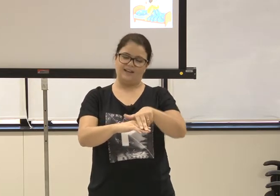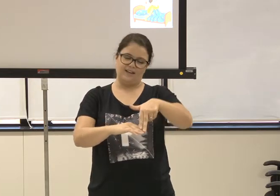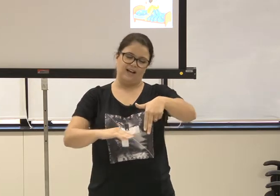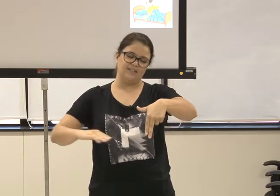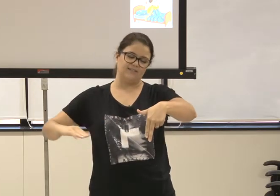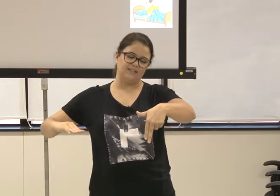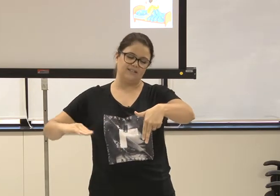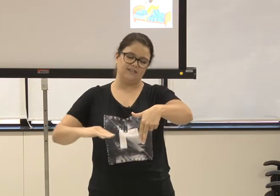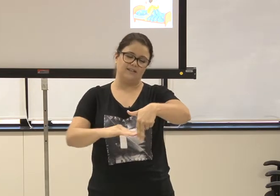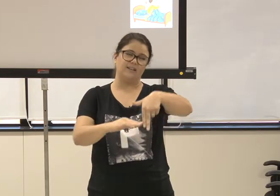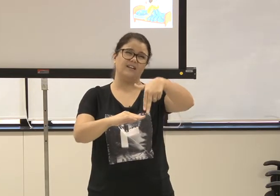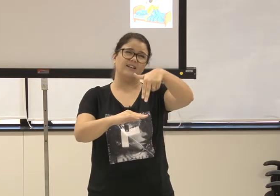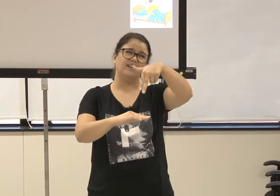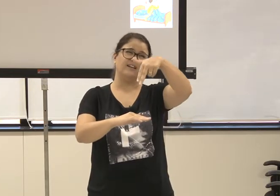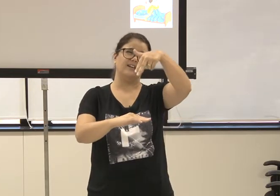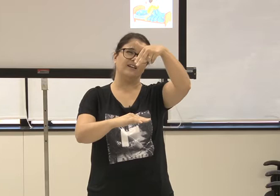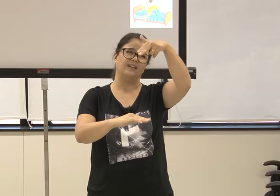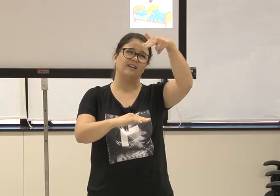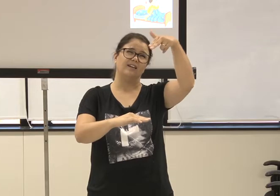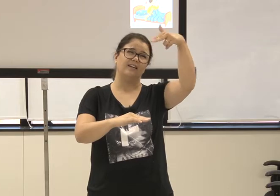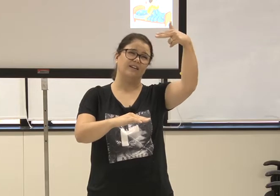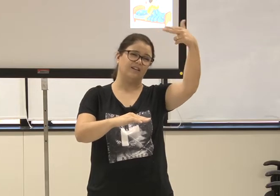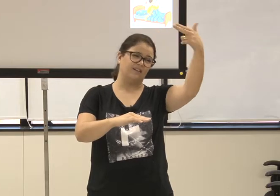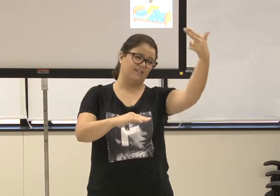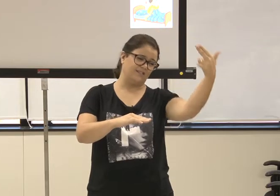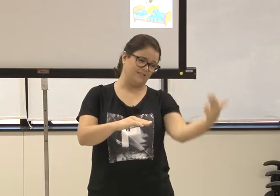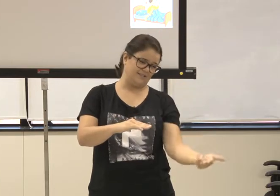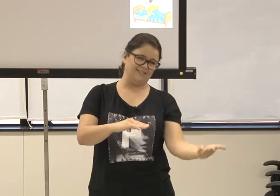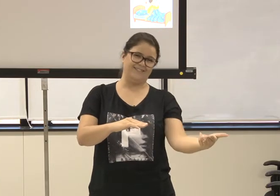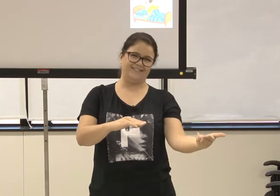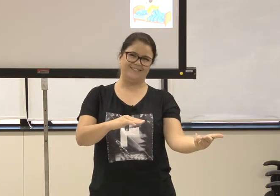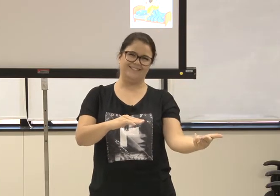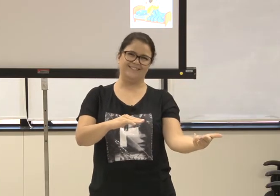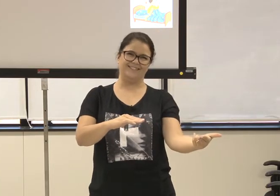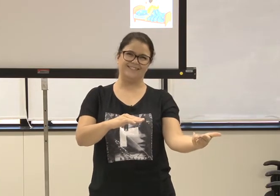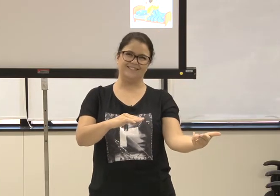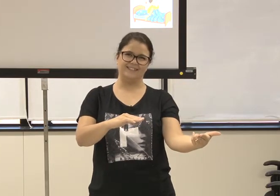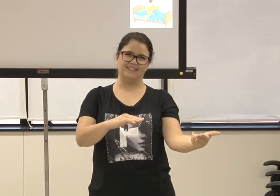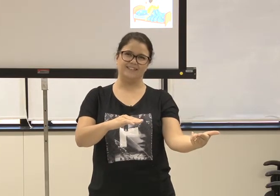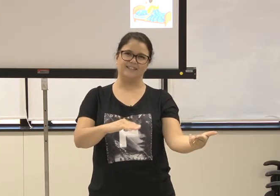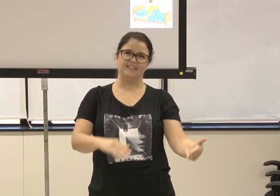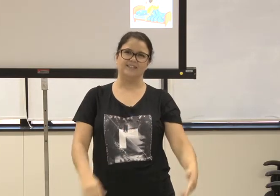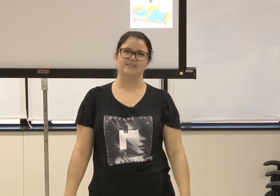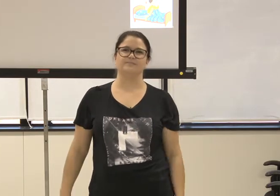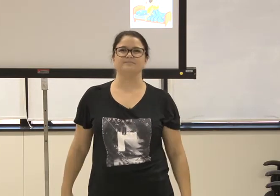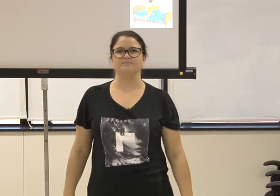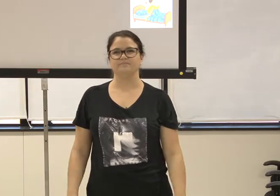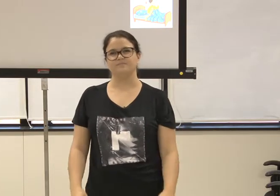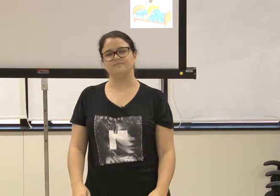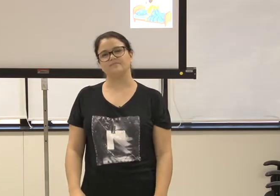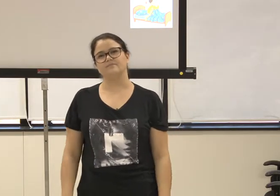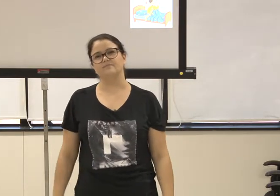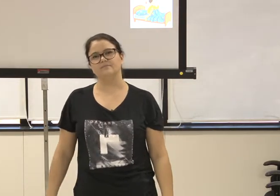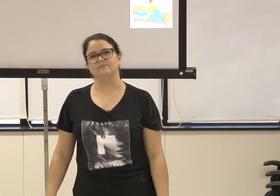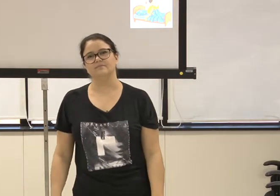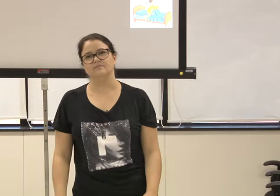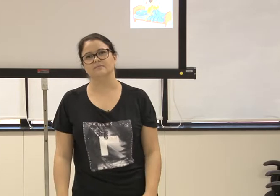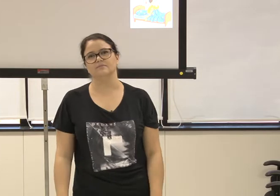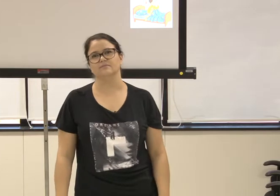Aí você faz... Esse gesto que ela fez, assim, mas aqui em Brasília, é